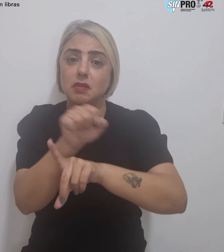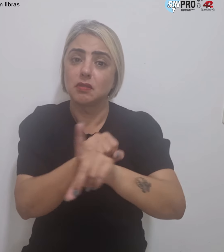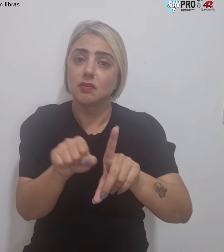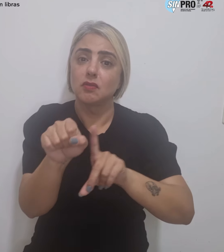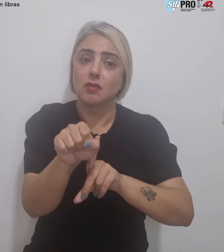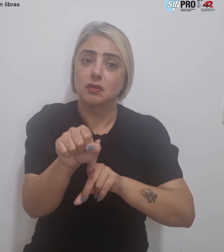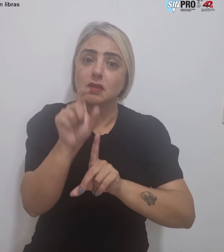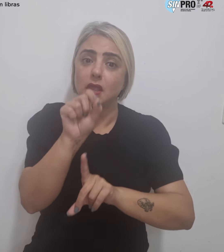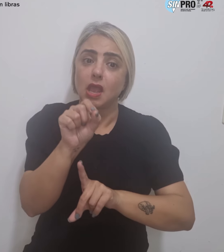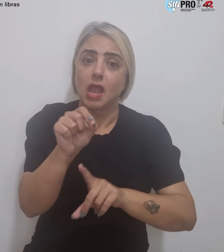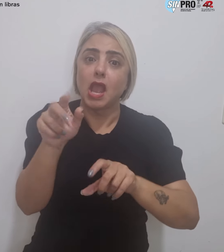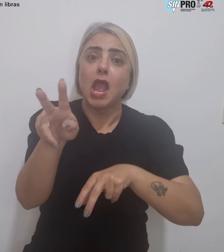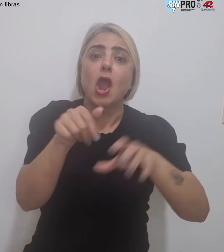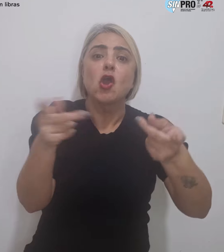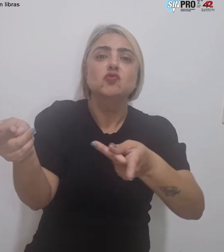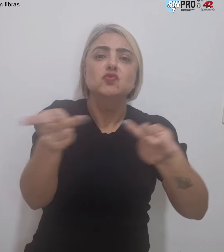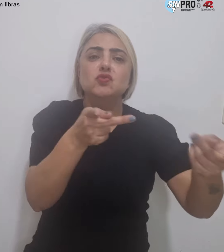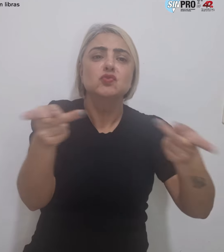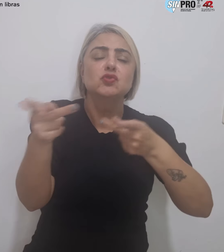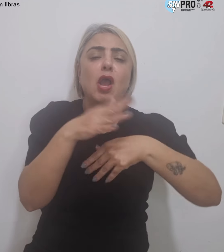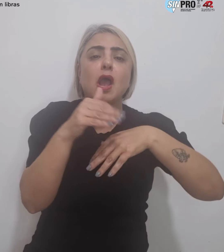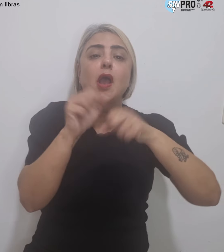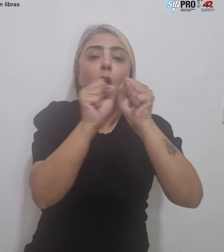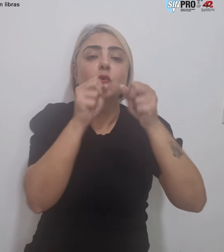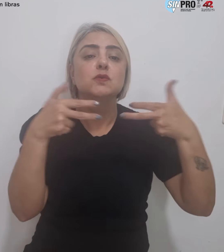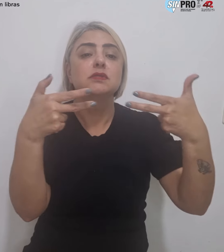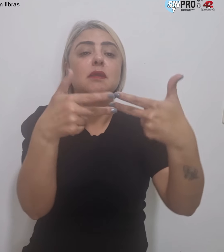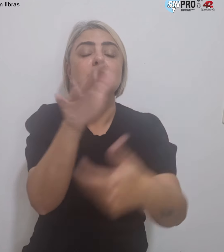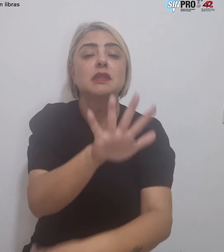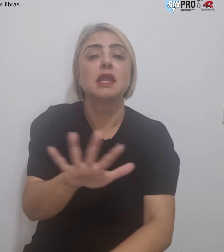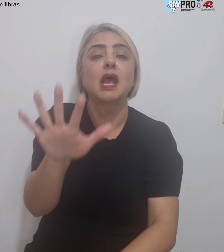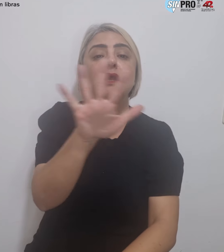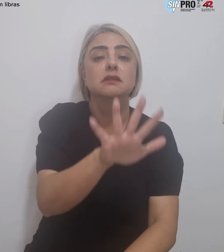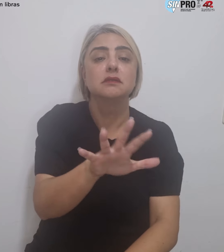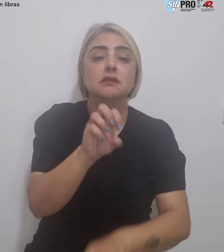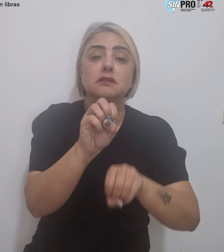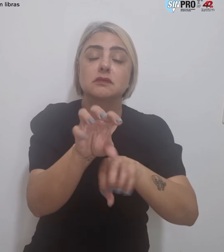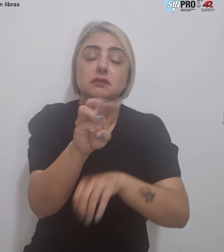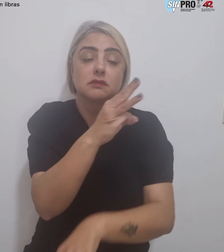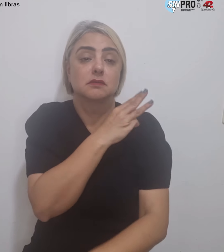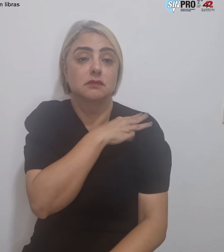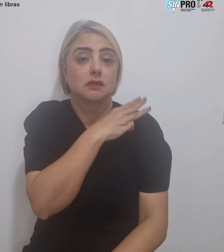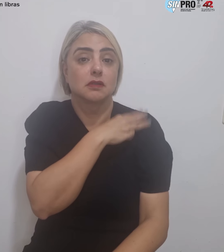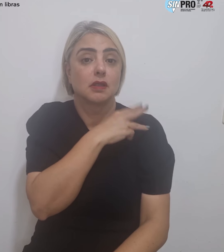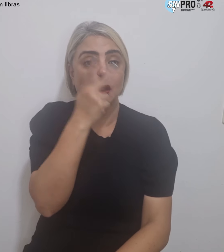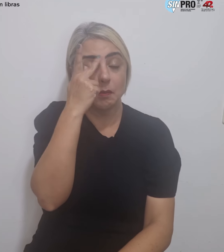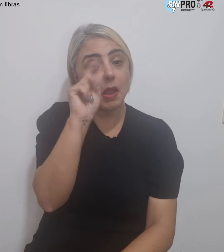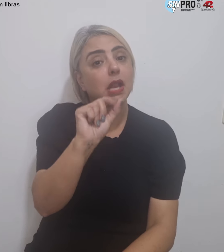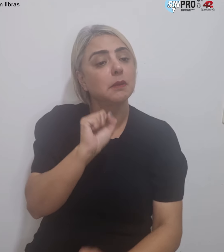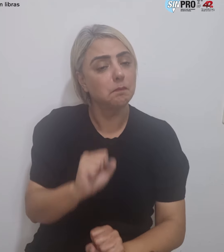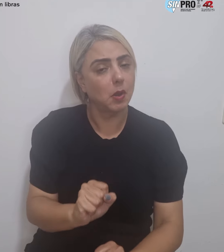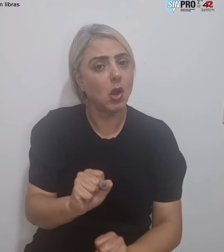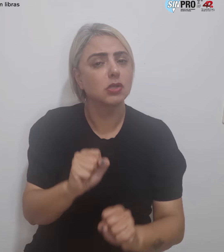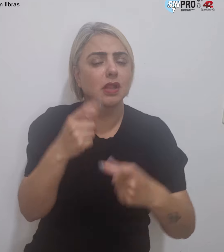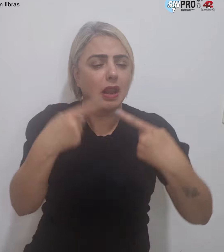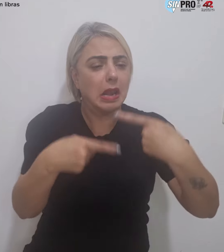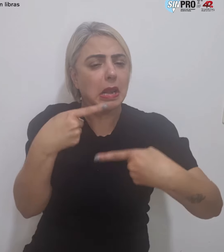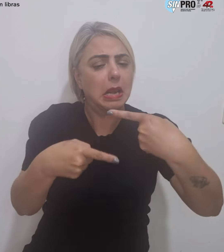convoquem o Seminário Nacional do Ensino Médio para que se possa debater e